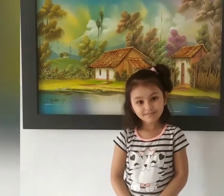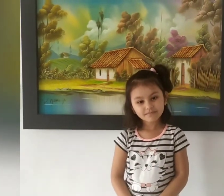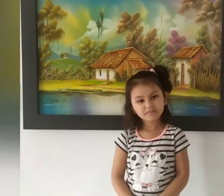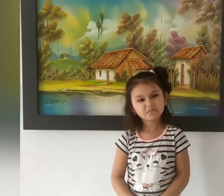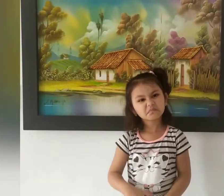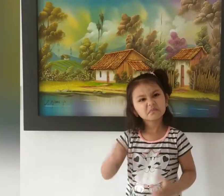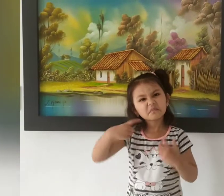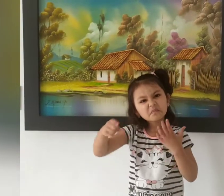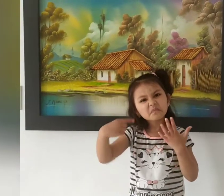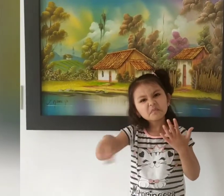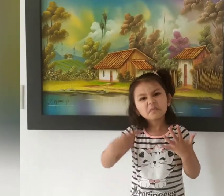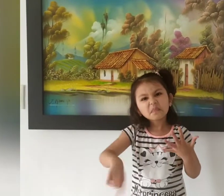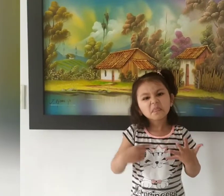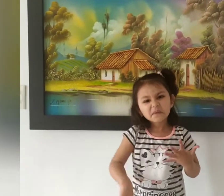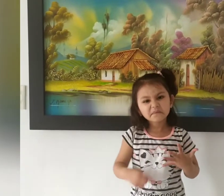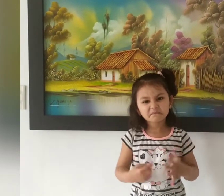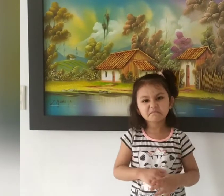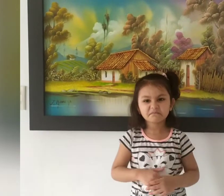¿Qué necesitamos?